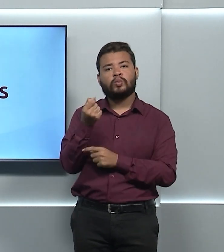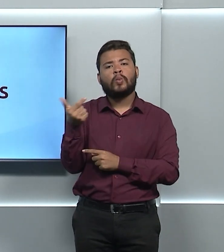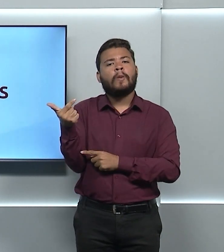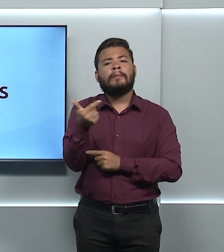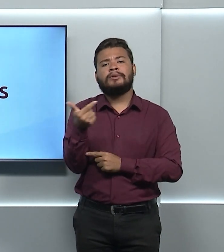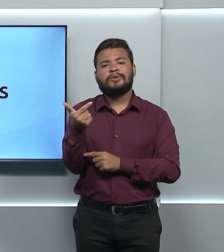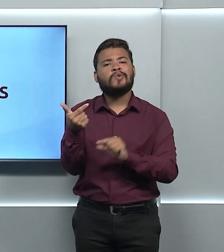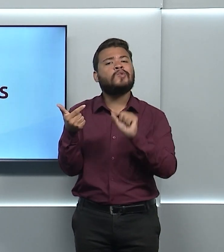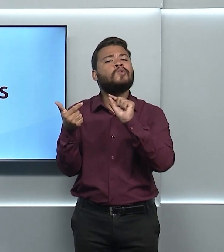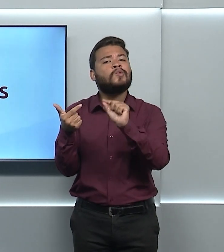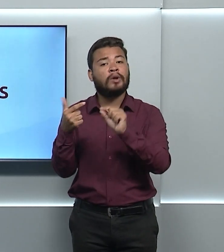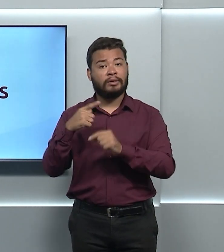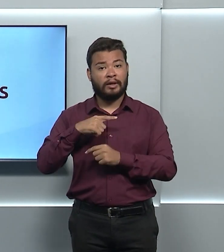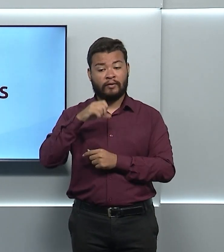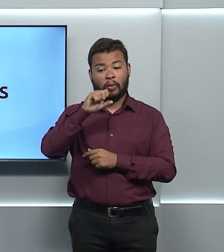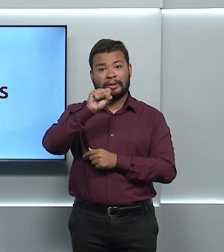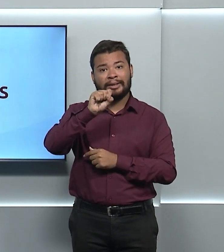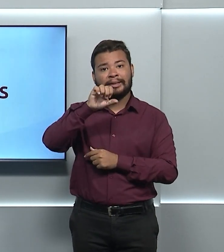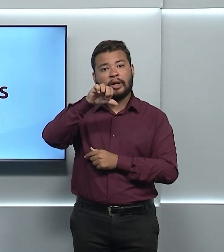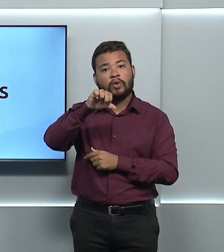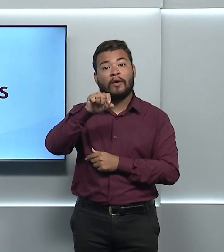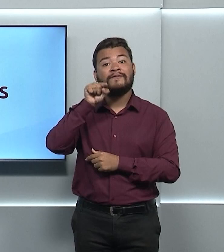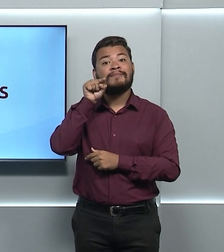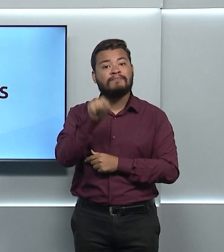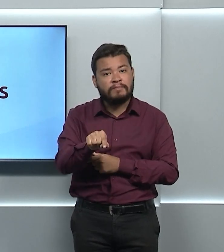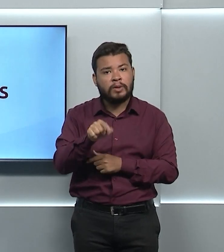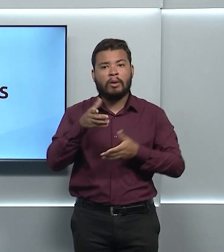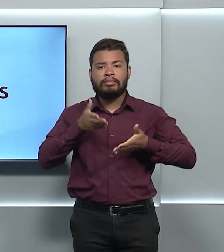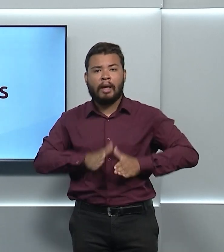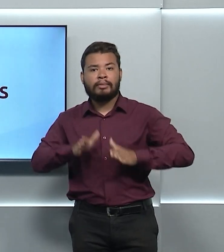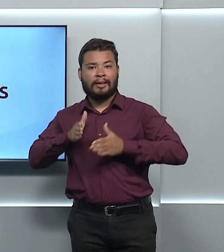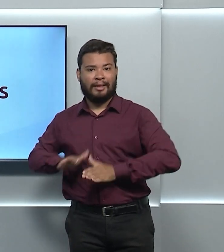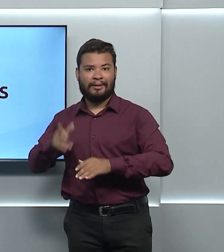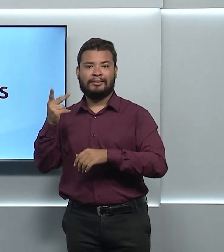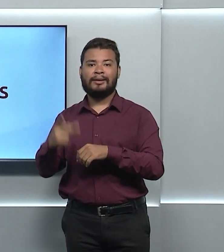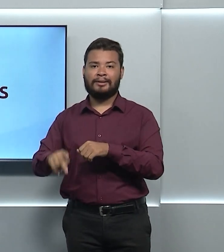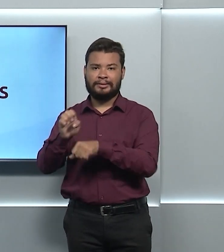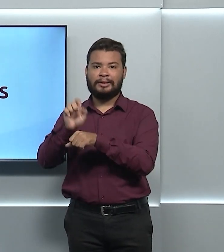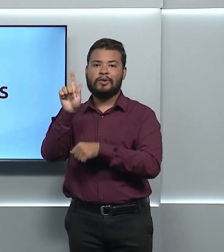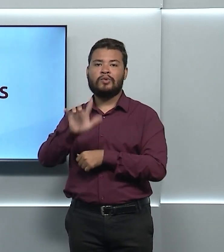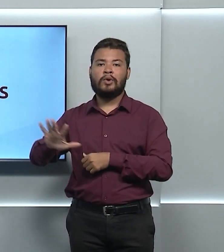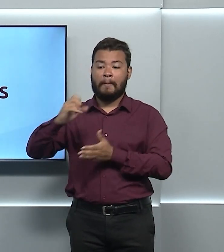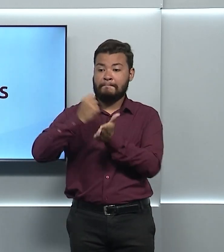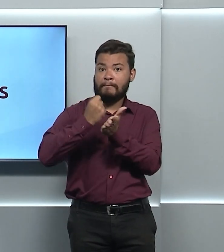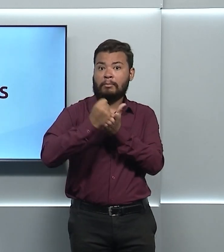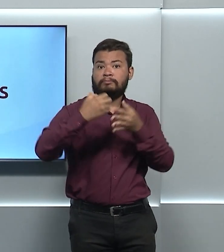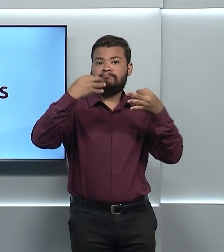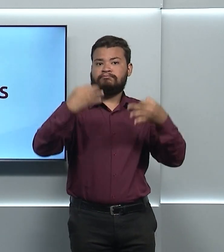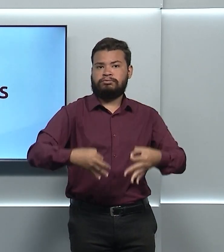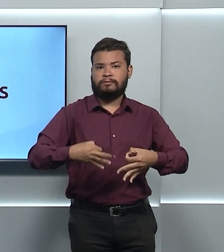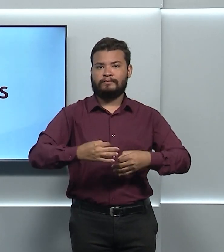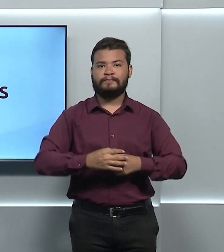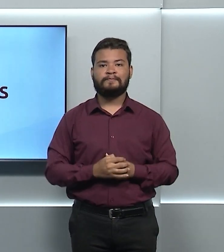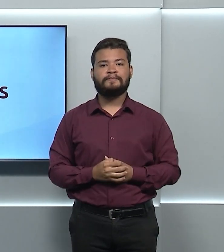de 89 mil registros em cartórios aqui no estado de Goiás.